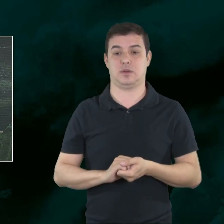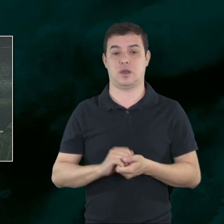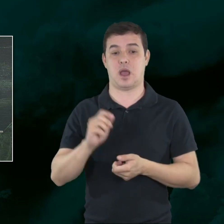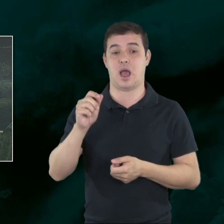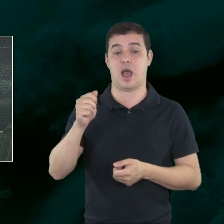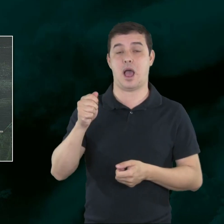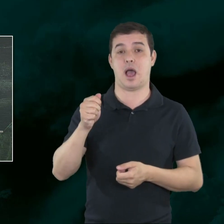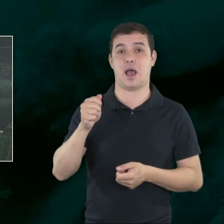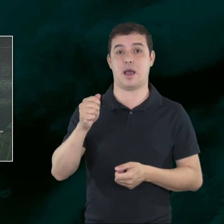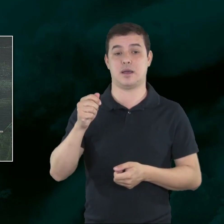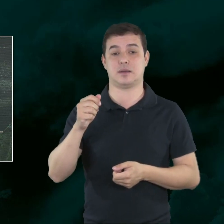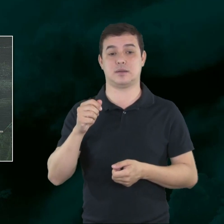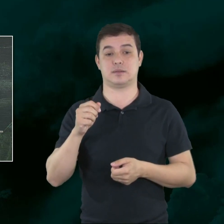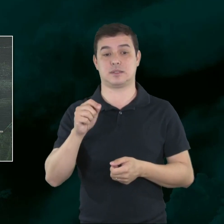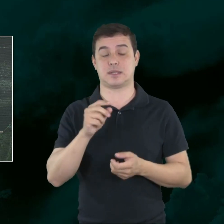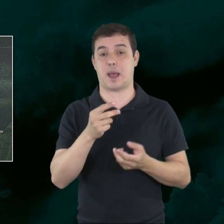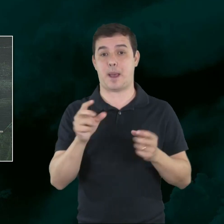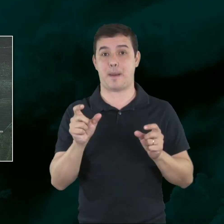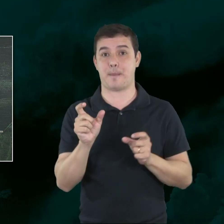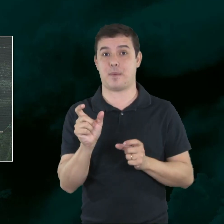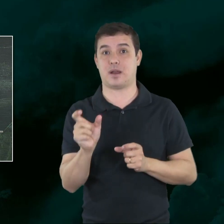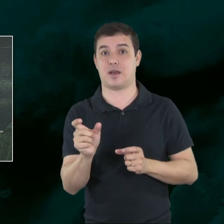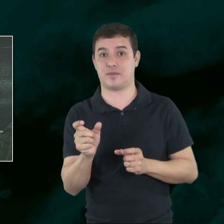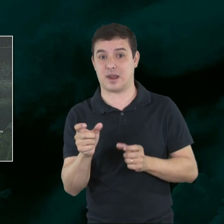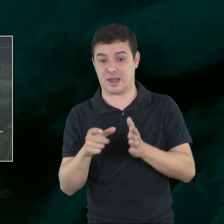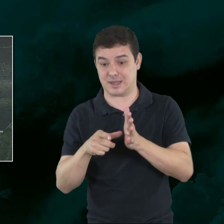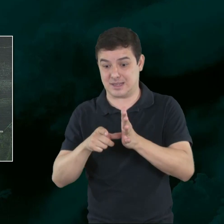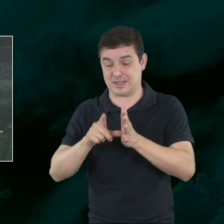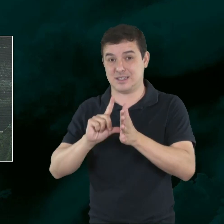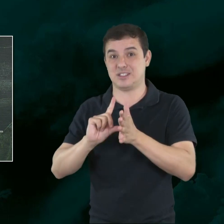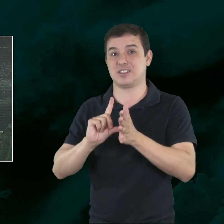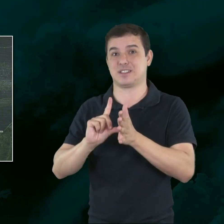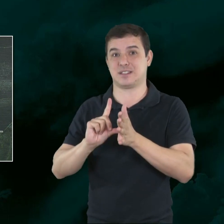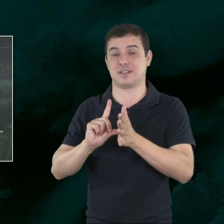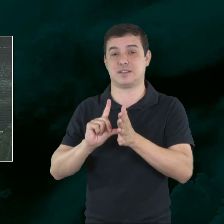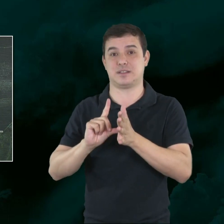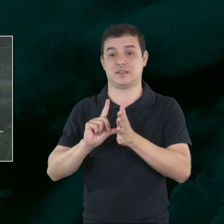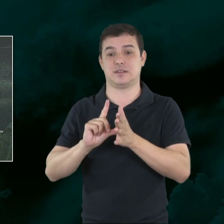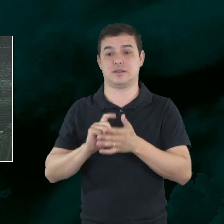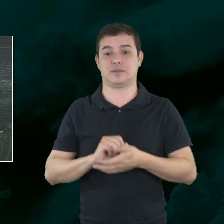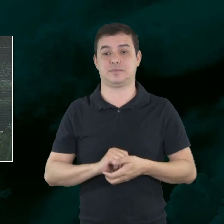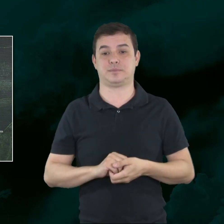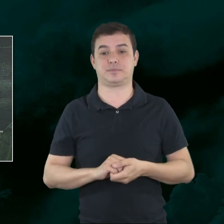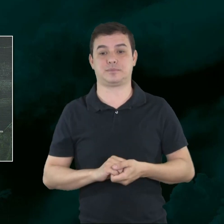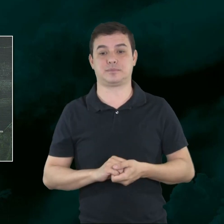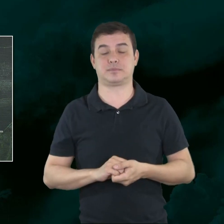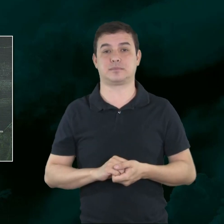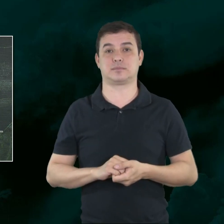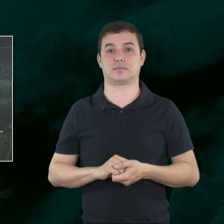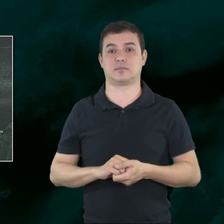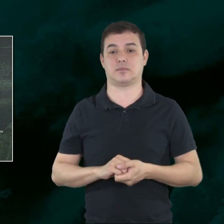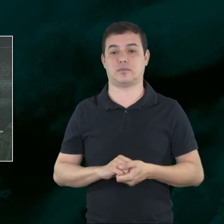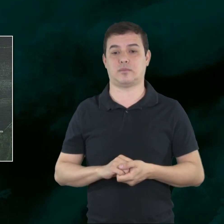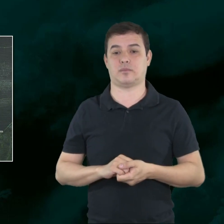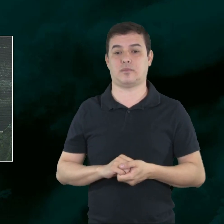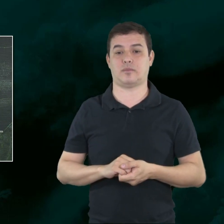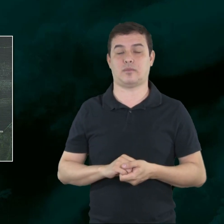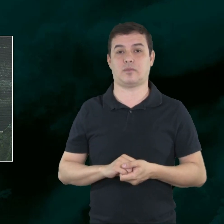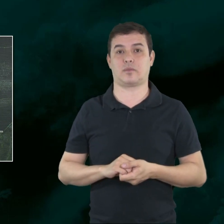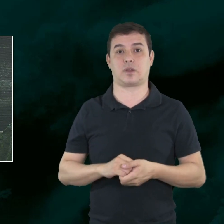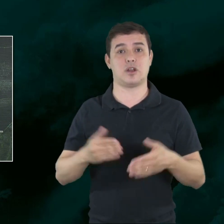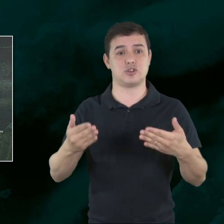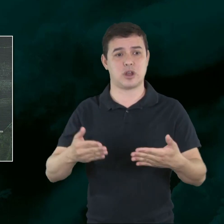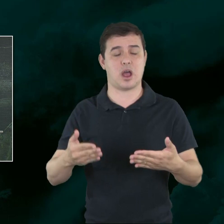apostasia, inclusive, vai vir um pouco antes. Na verdade, o mistério da iniquidade opera. Nosso querido irmão Esdra